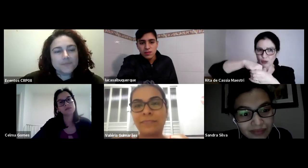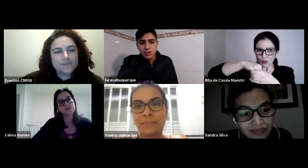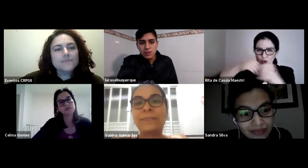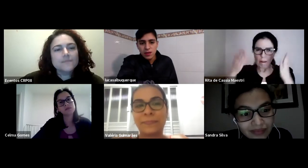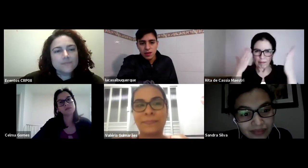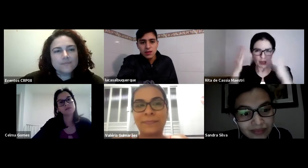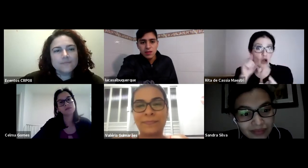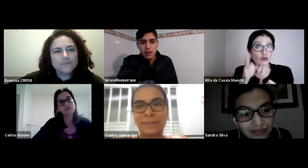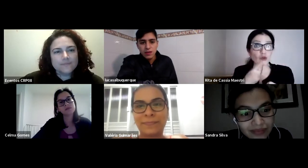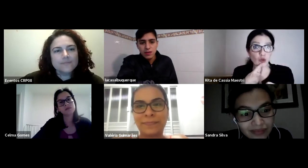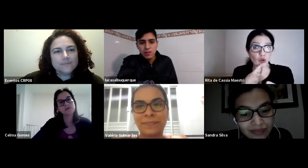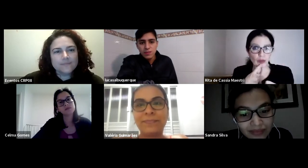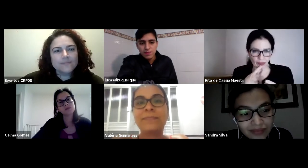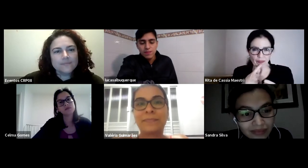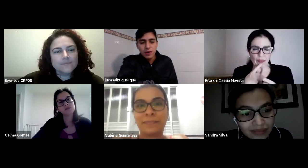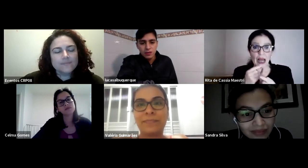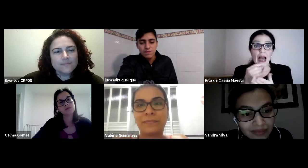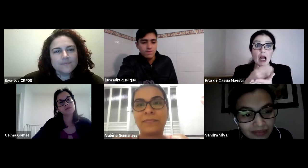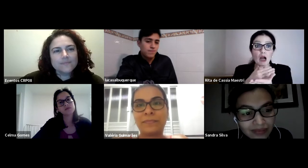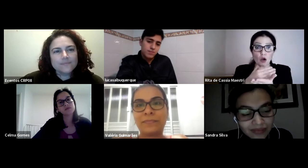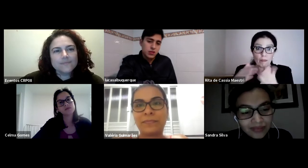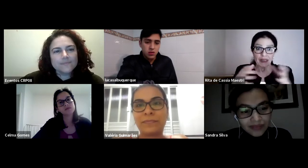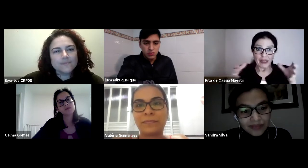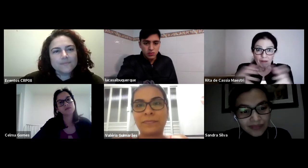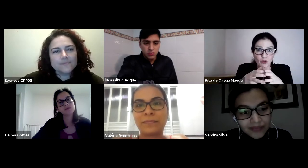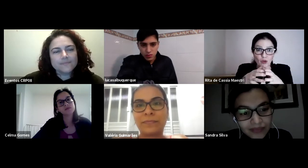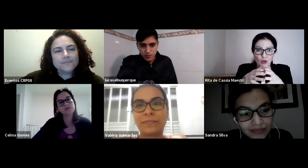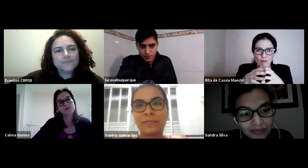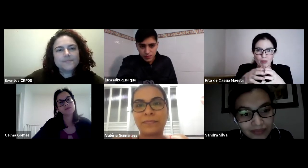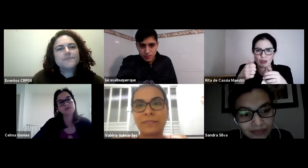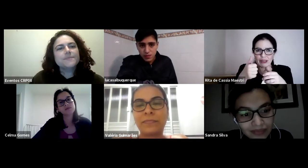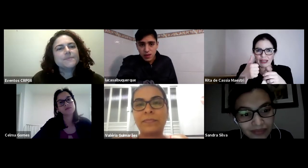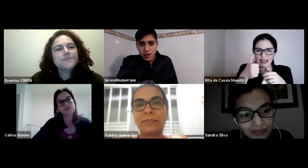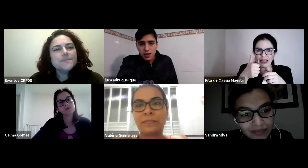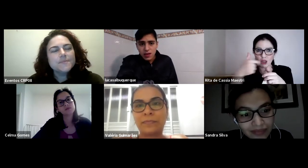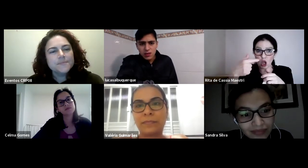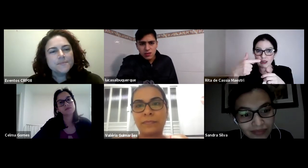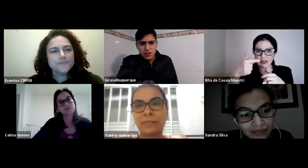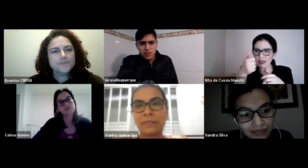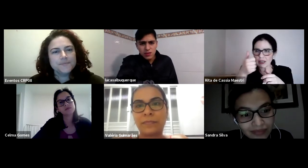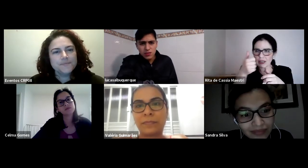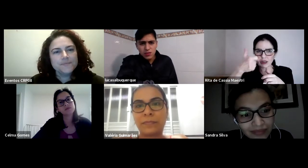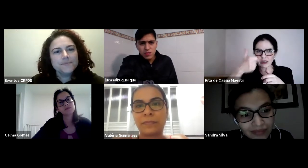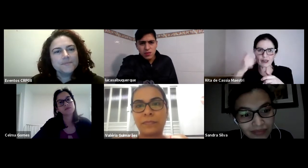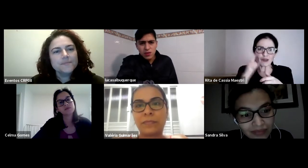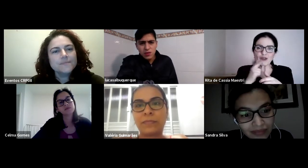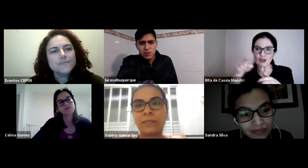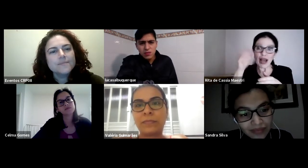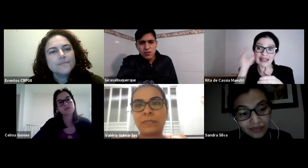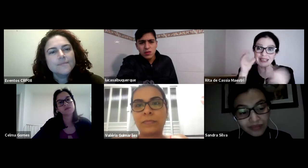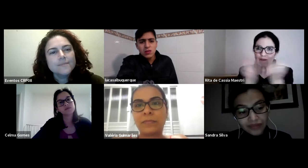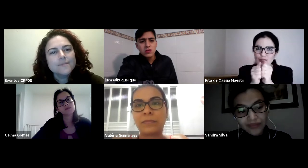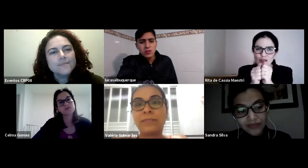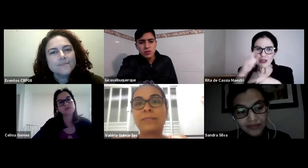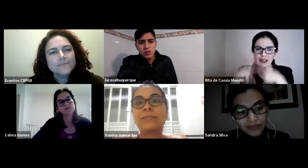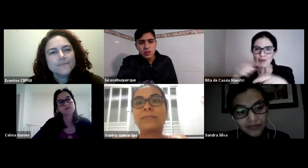né, que a Selma participa psicólogos surdos. Nós começamos esse grupo, tinham